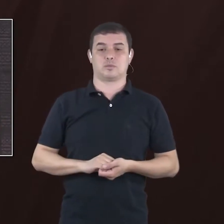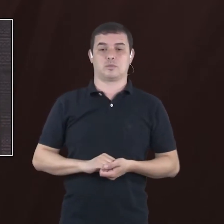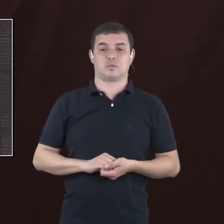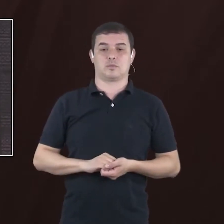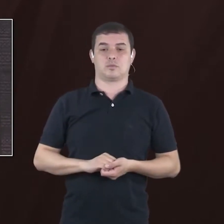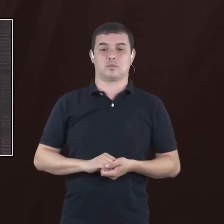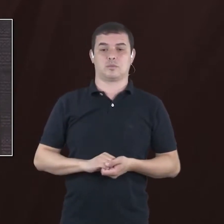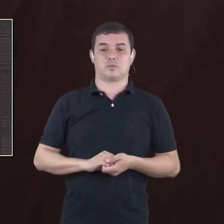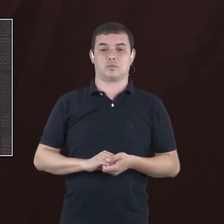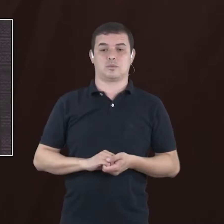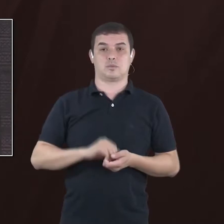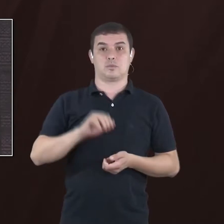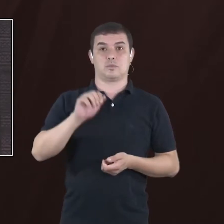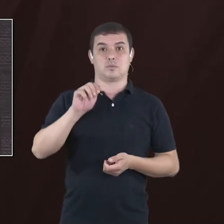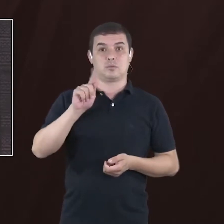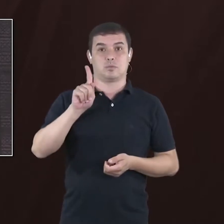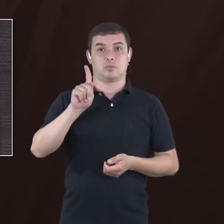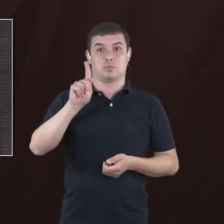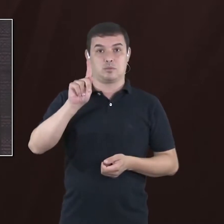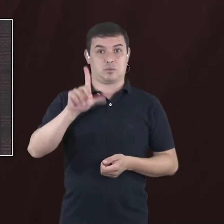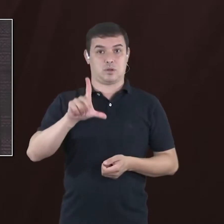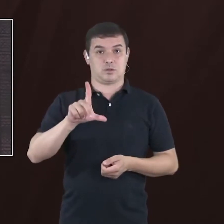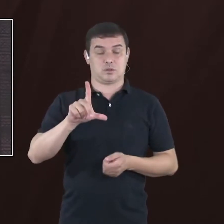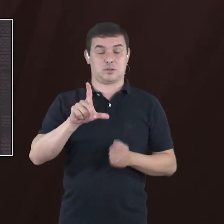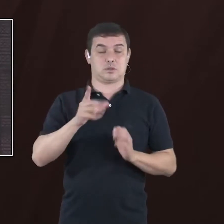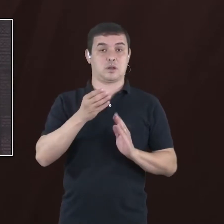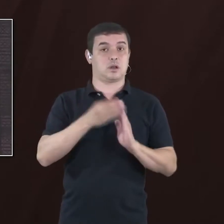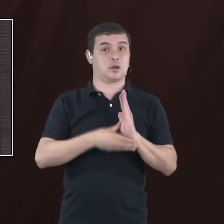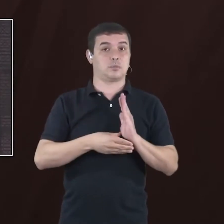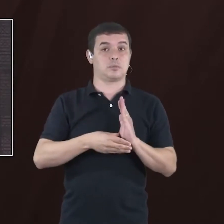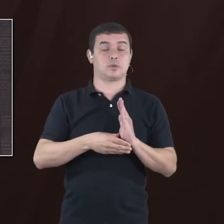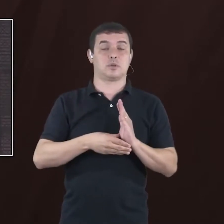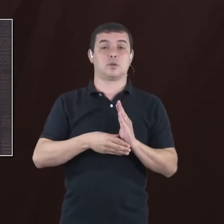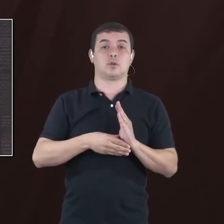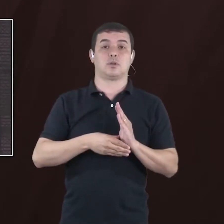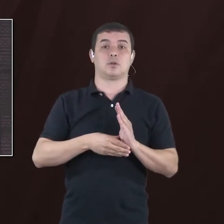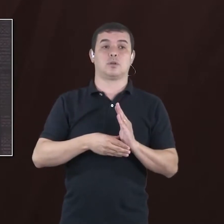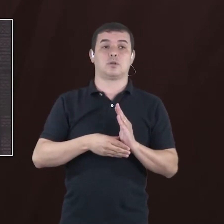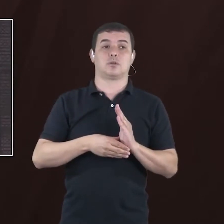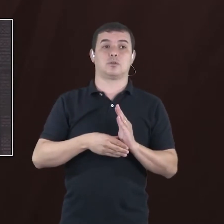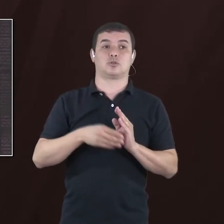2, dá uma olhada, Gálatas 2,